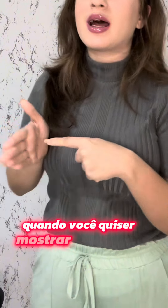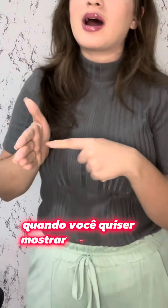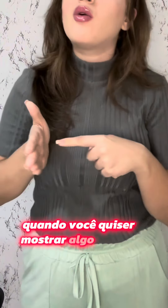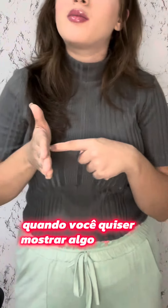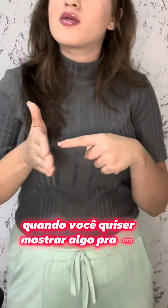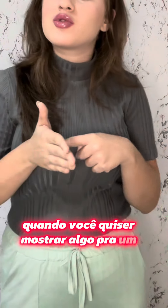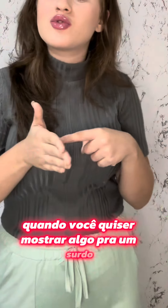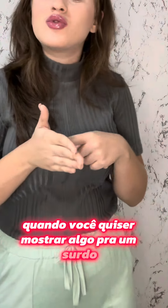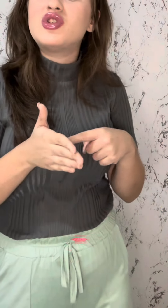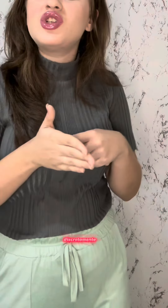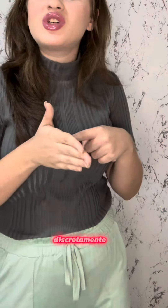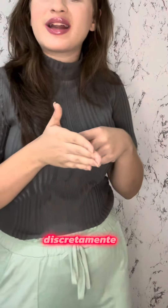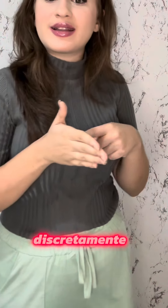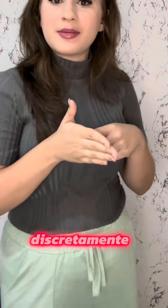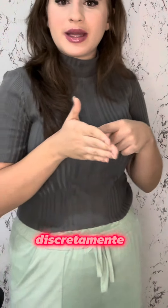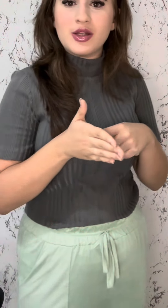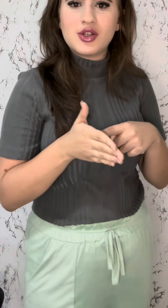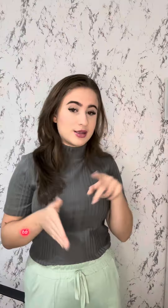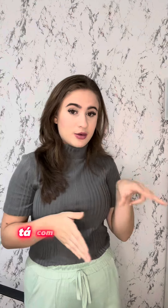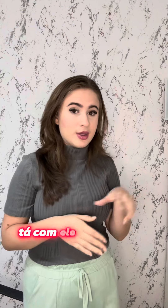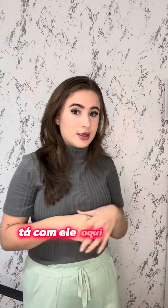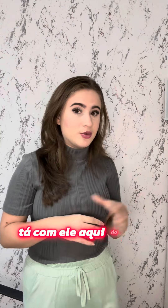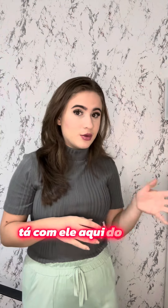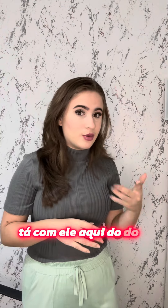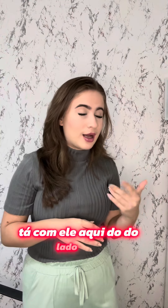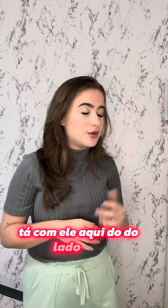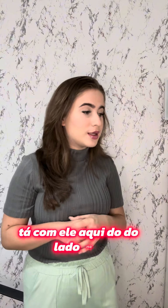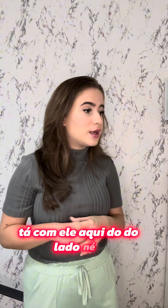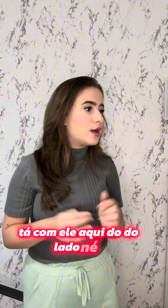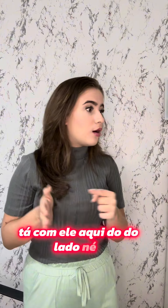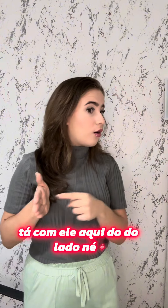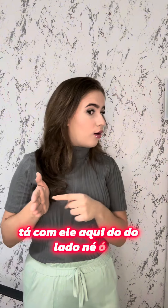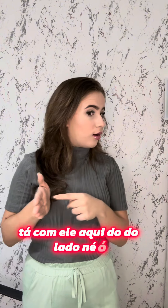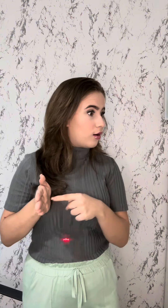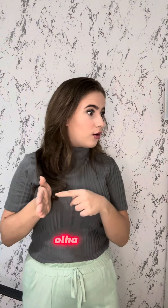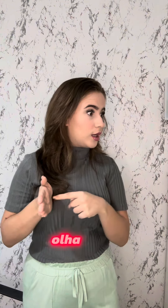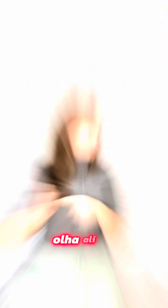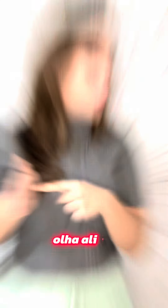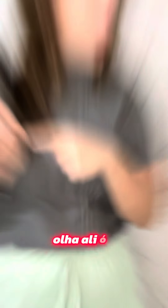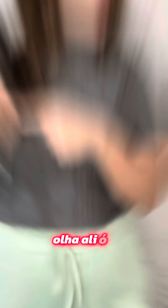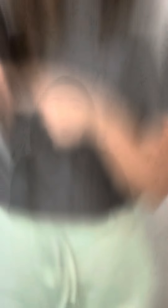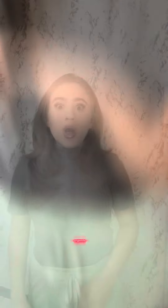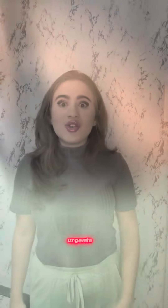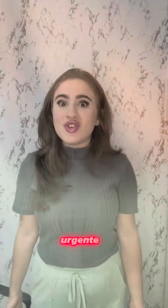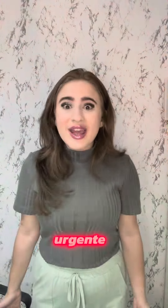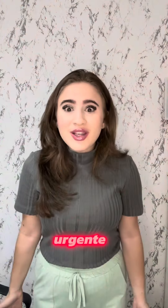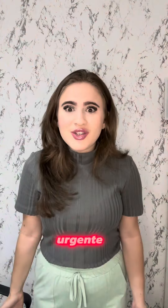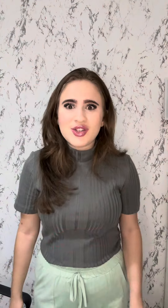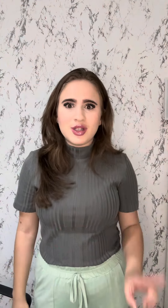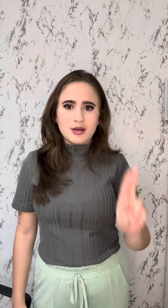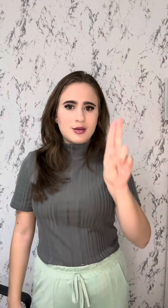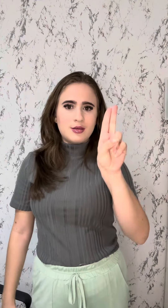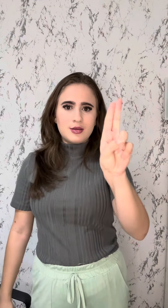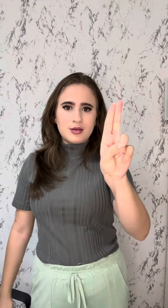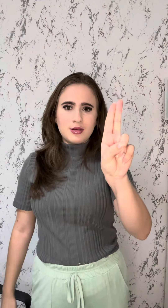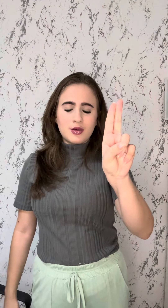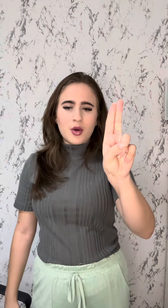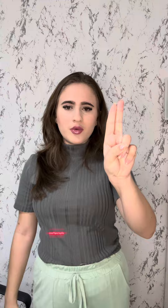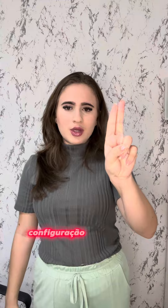algo para um surdo discretamente tá com ele aqui do lado né Ó olha ali ó urgente configuração